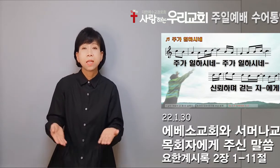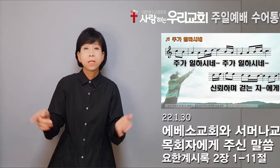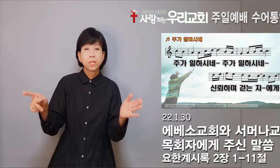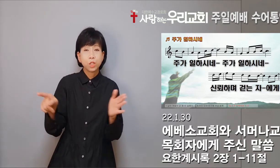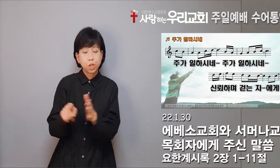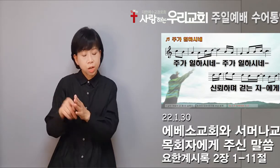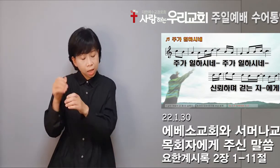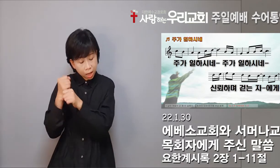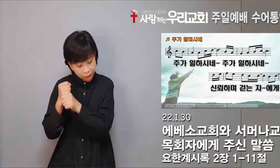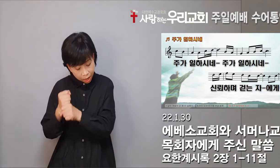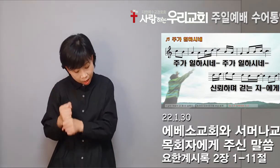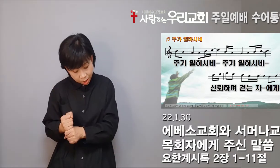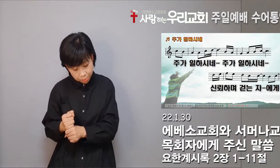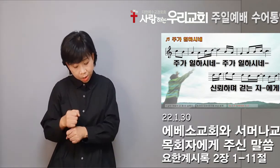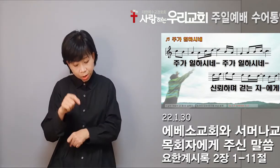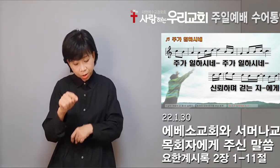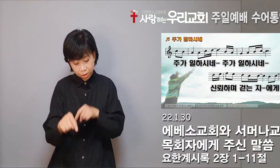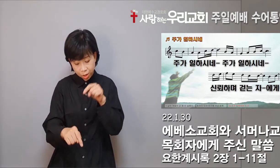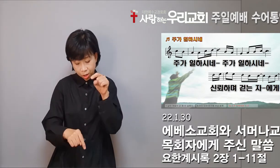일하시네